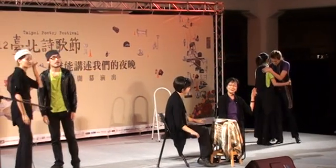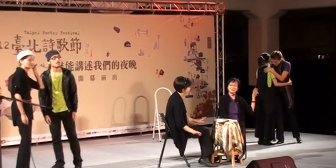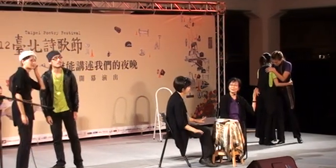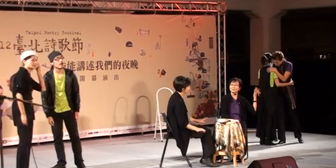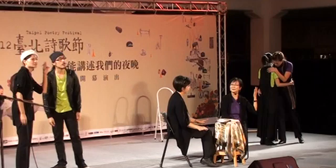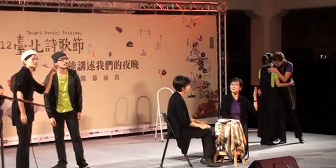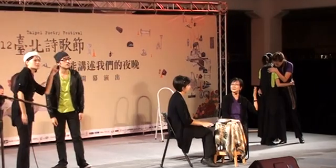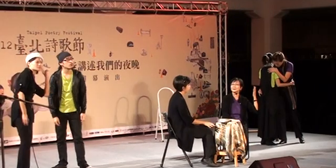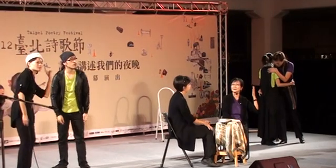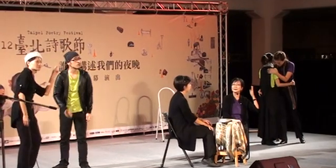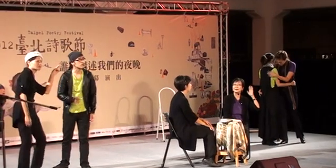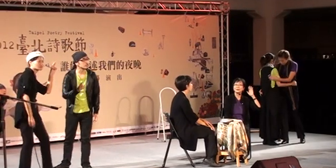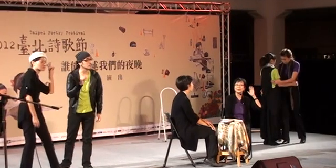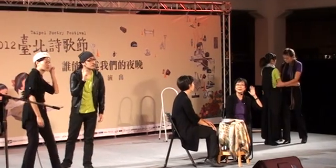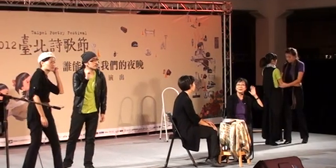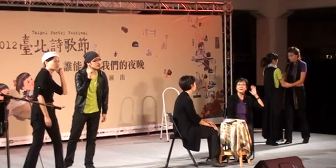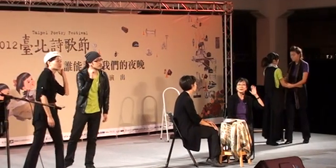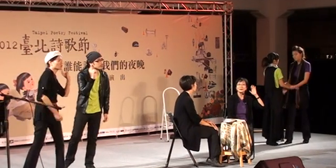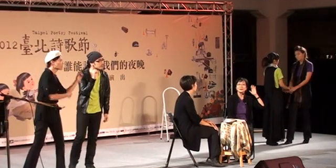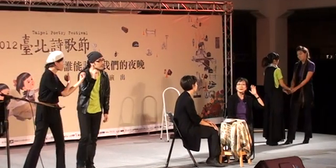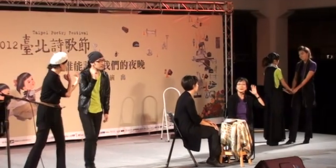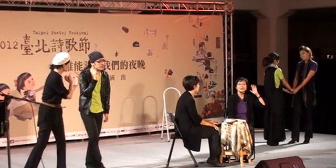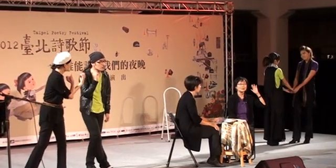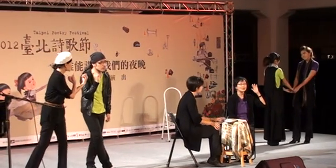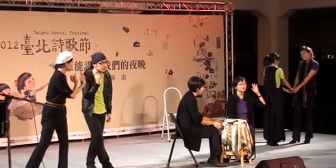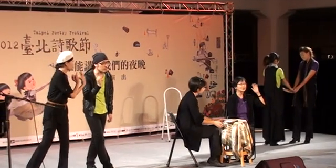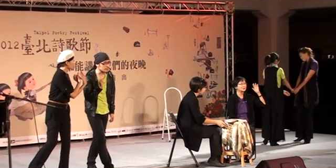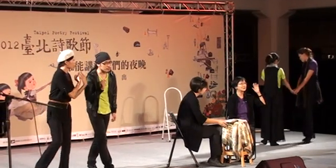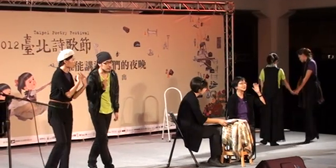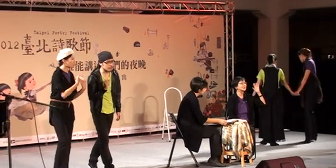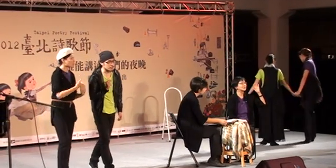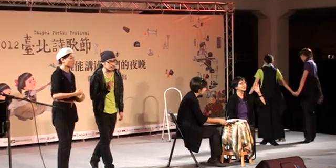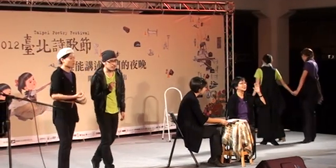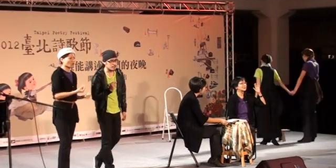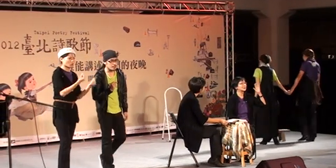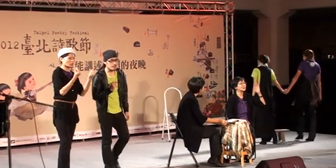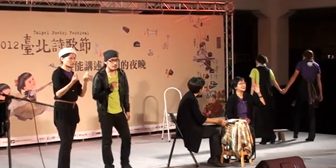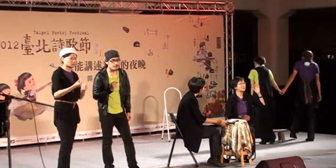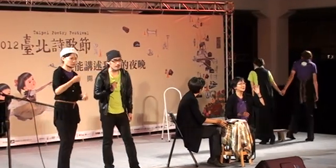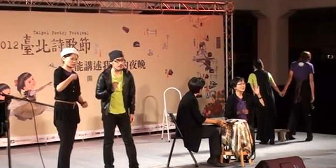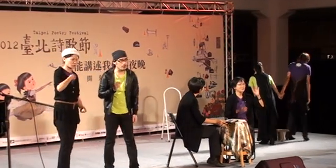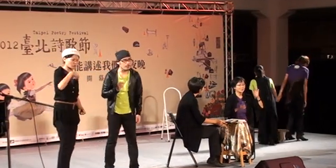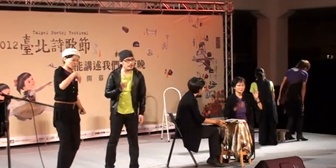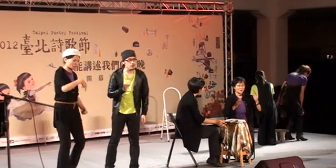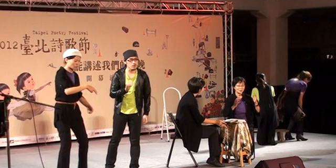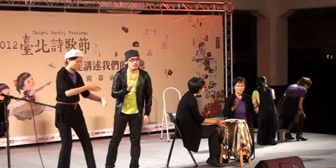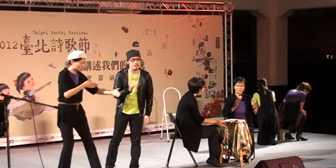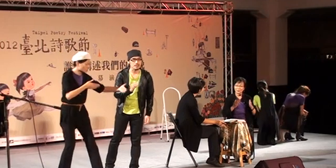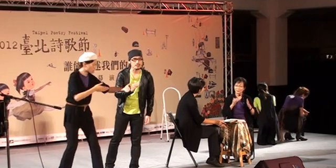耳旁不断有声音滴滴向我提醒，仿佛要拦阻我的前行，